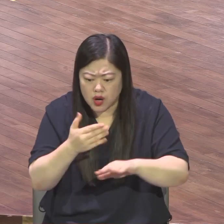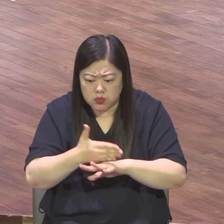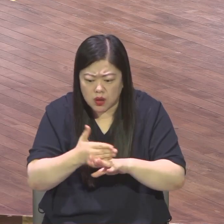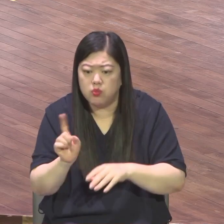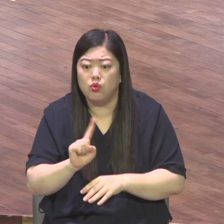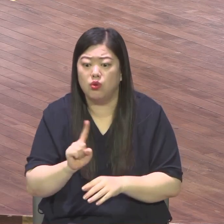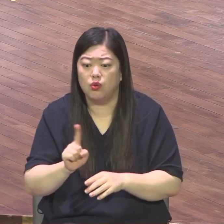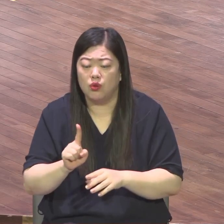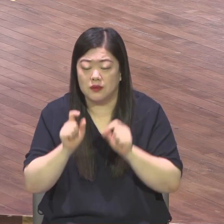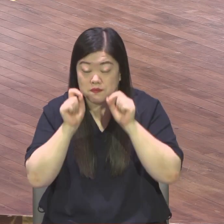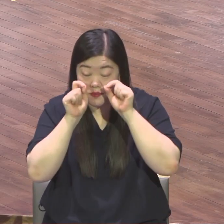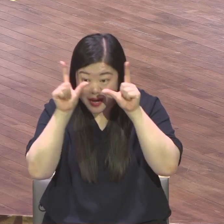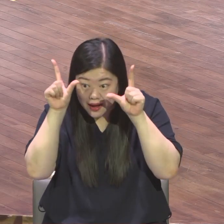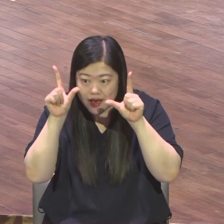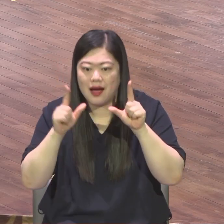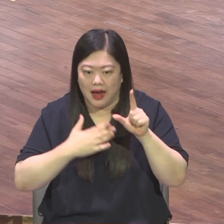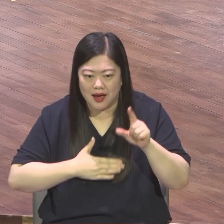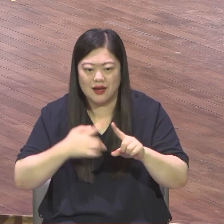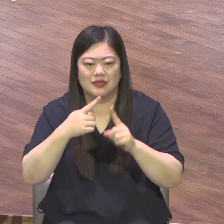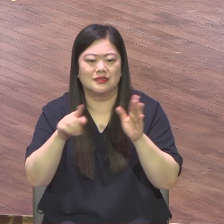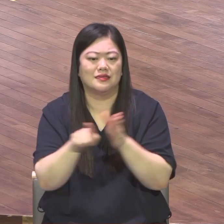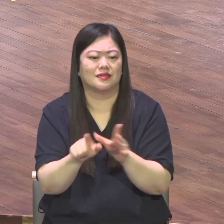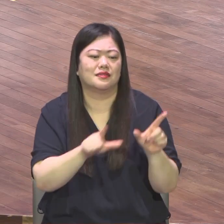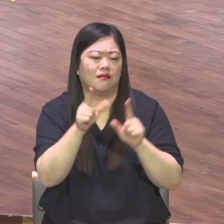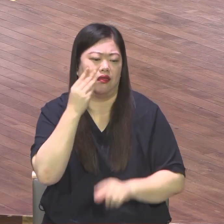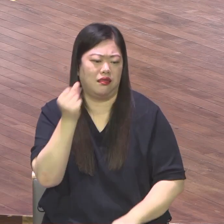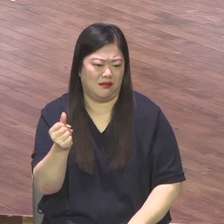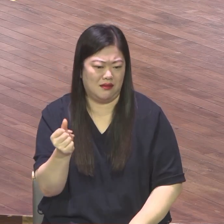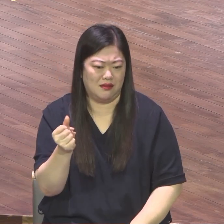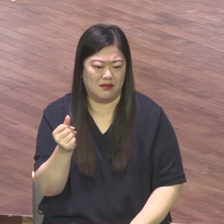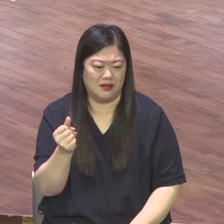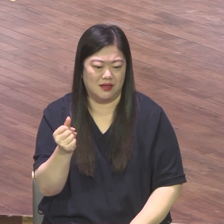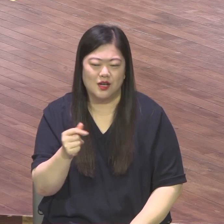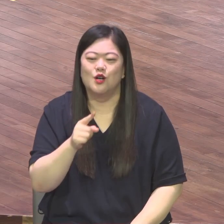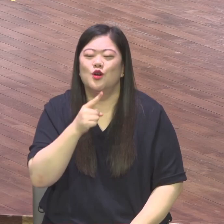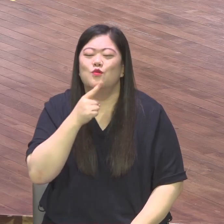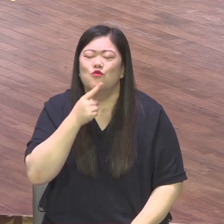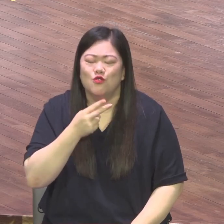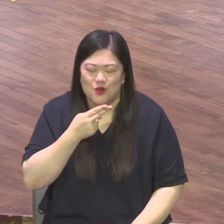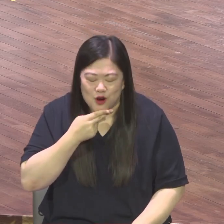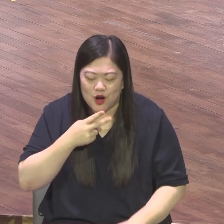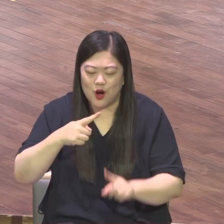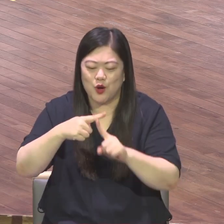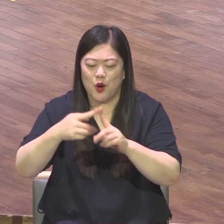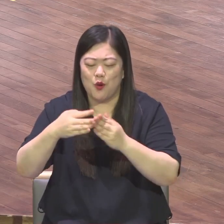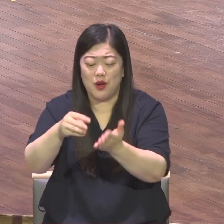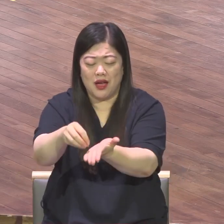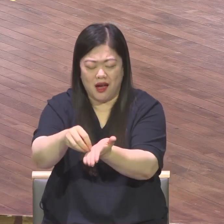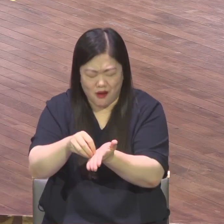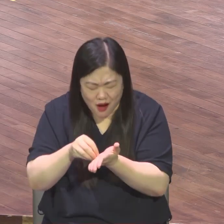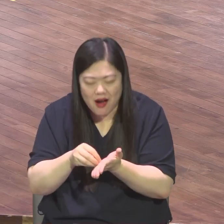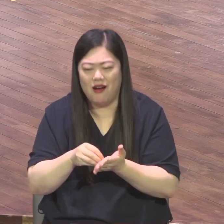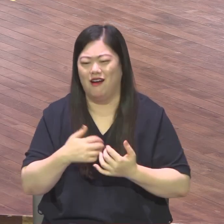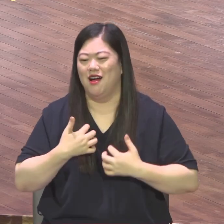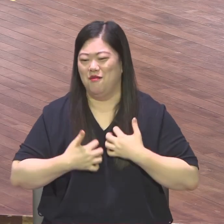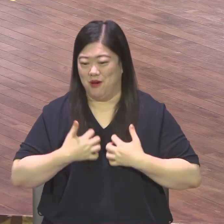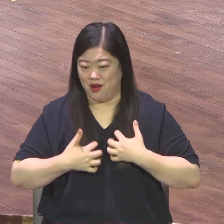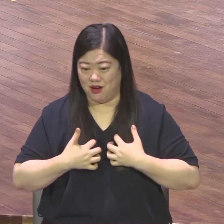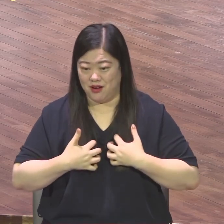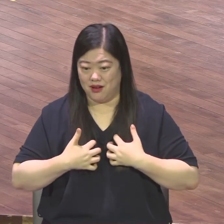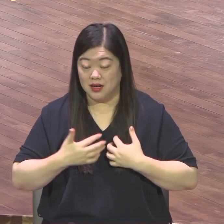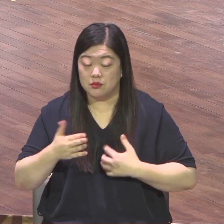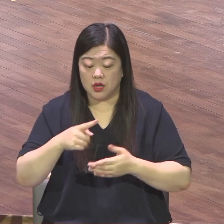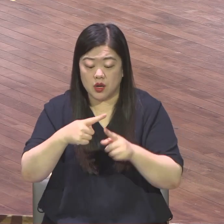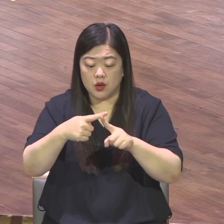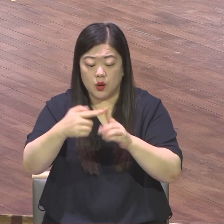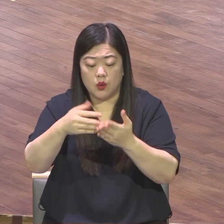거예요. 뭐 교회 다니는 교회 처음으로 나오는 것도 신앙생활 시작이 되겠지만은 더 중요한 것이 뭐냐,